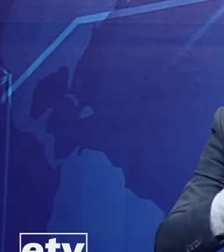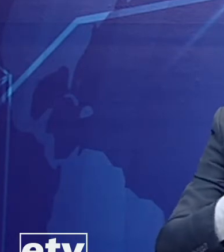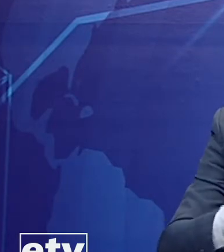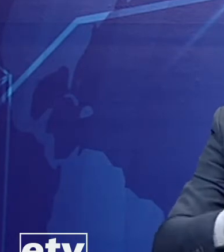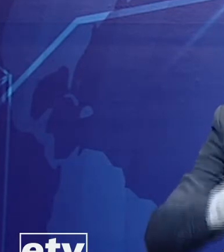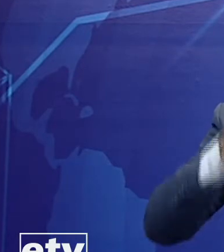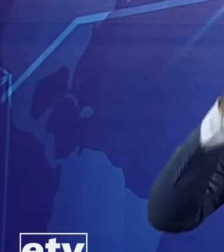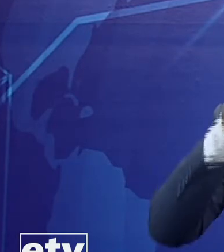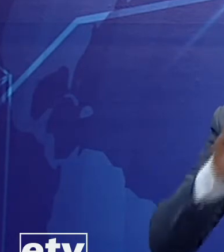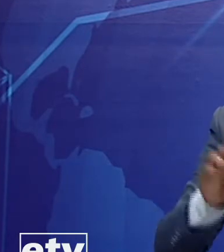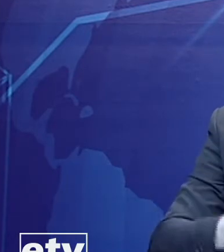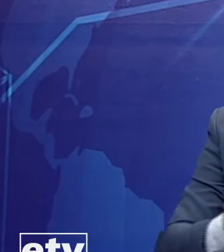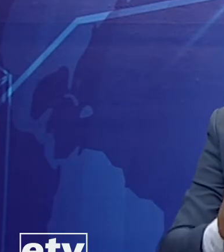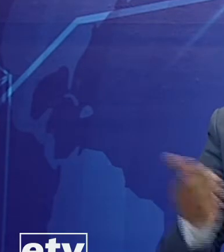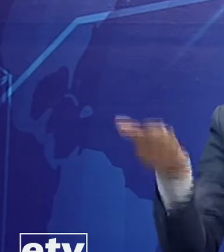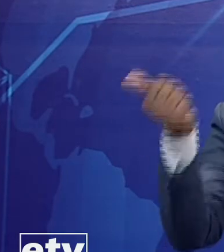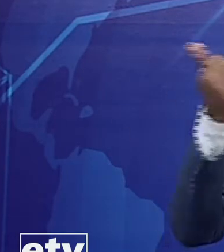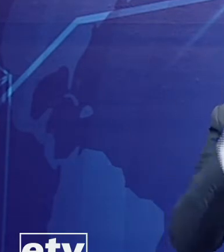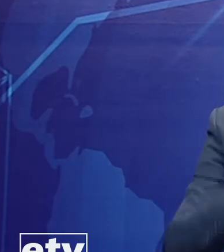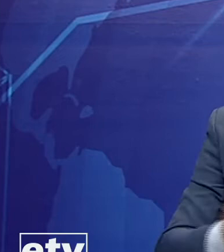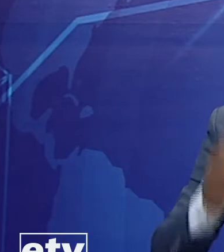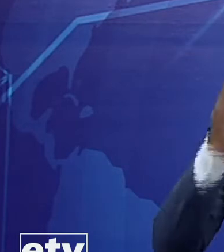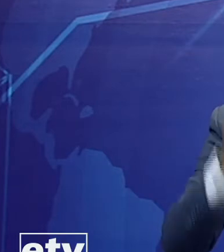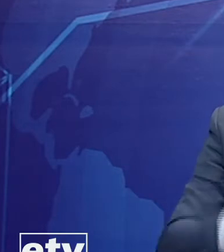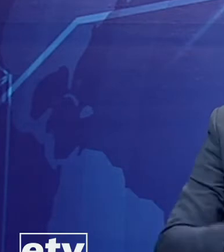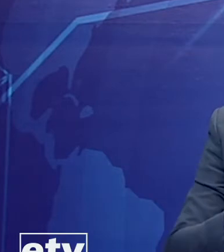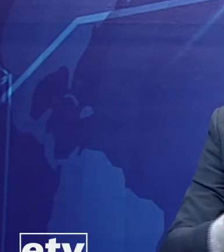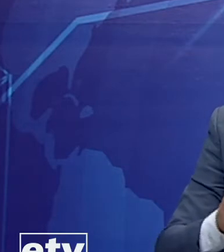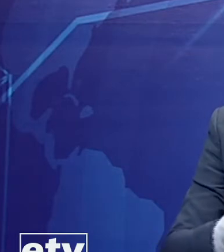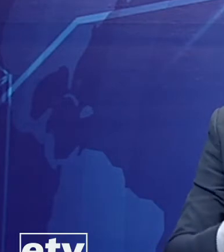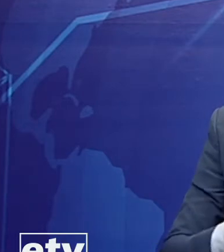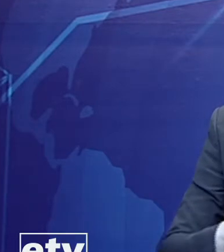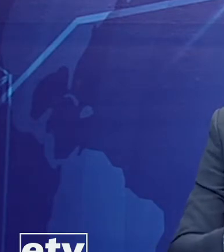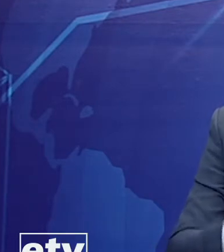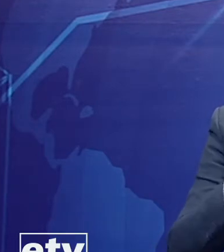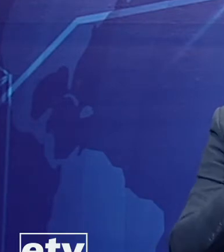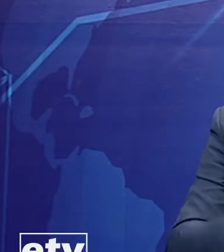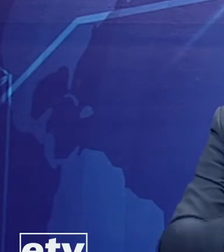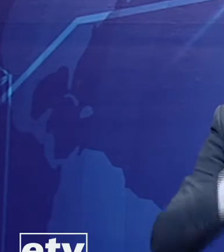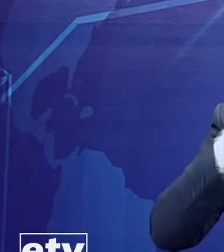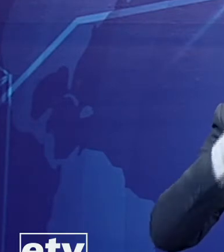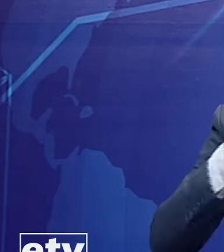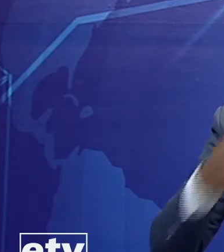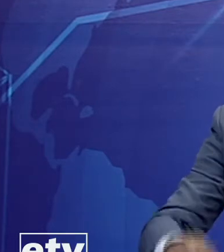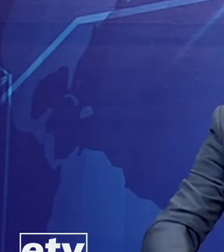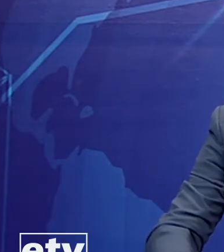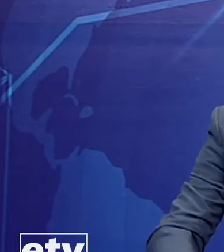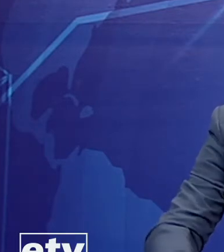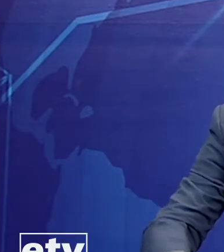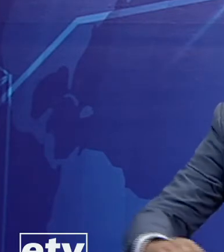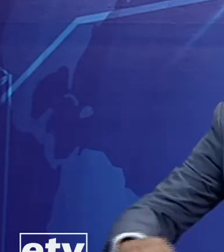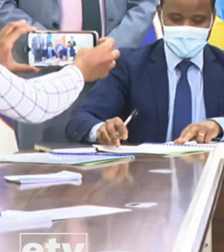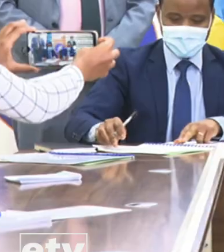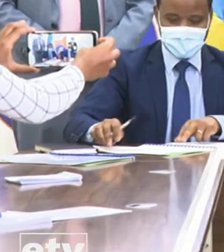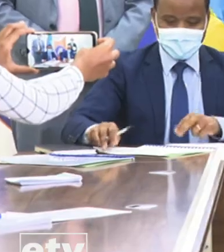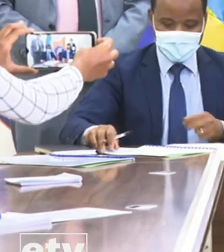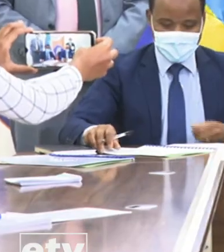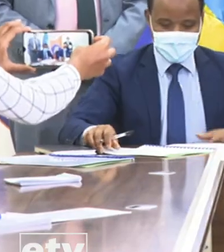ቋንቋዎች ማሽን እንዲማራቸው በማድረግ በየትኛውም የዓለም ክፍል ማድረስ ይቻላል ተብሏል።